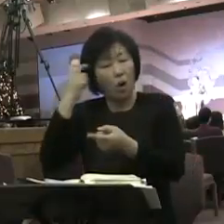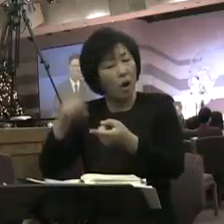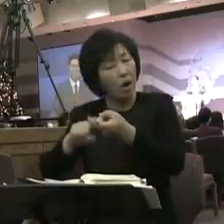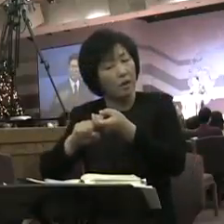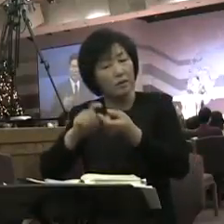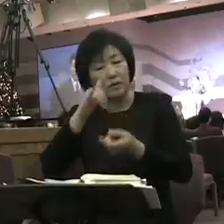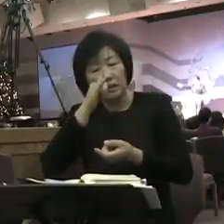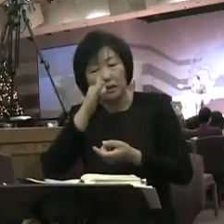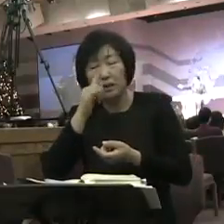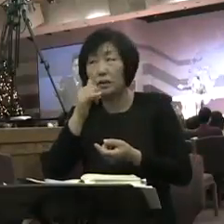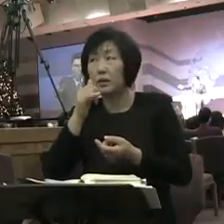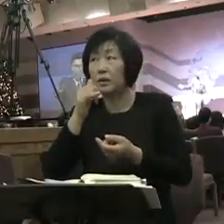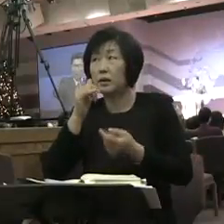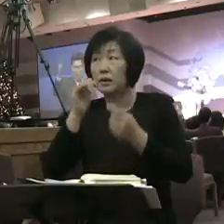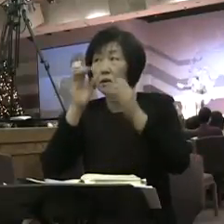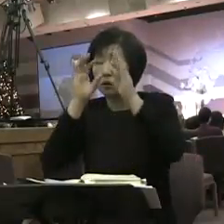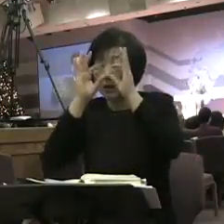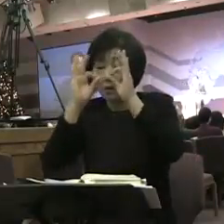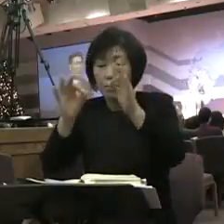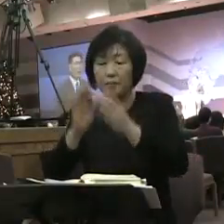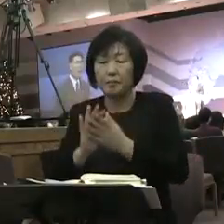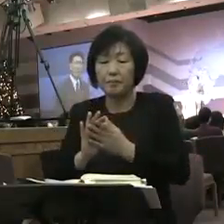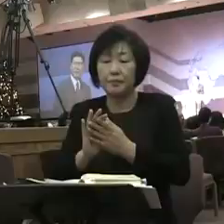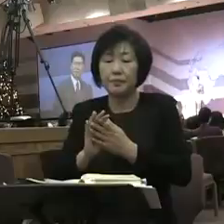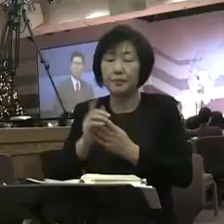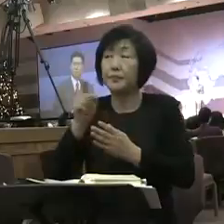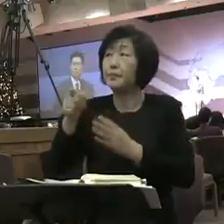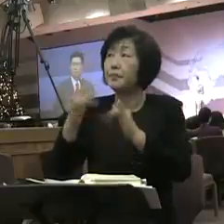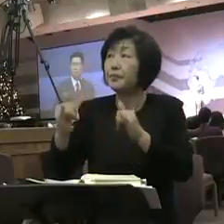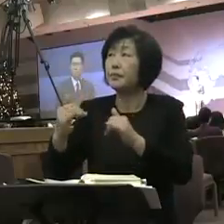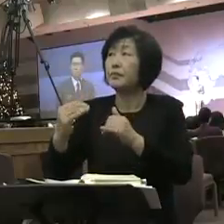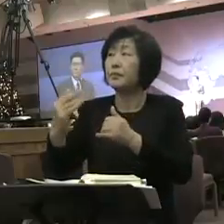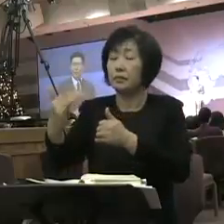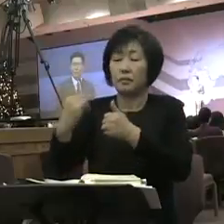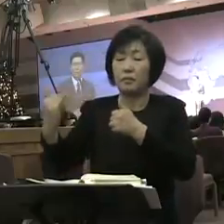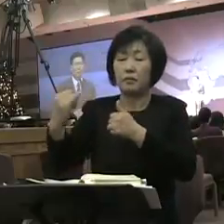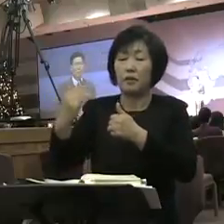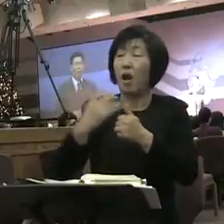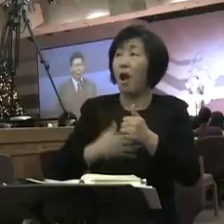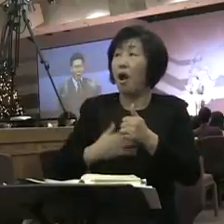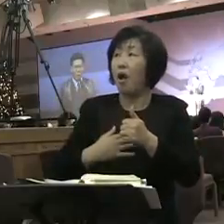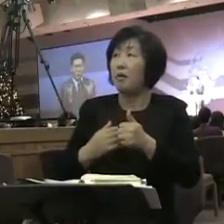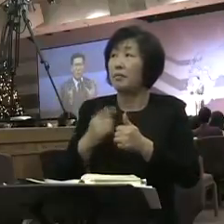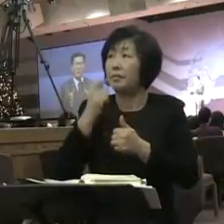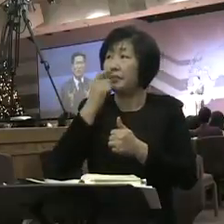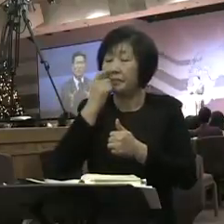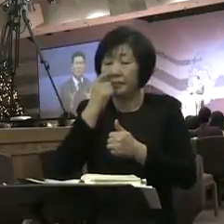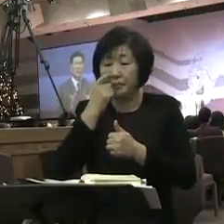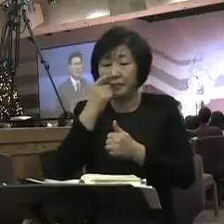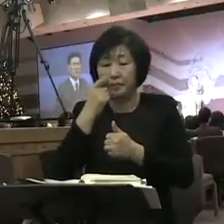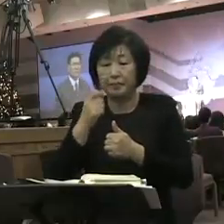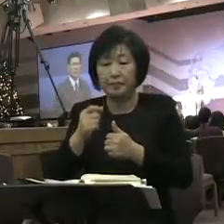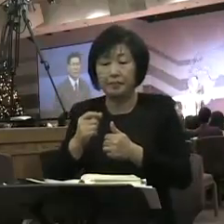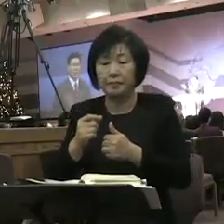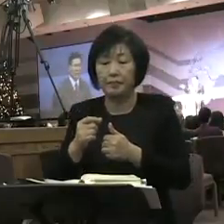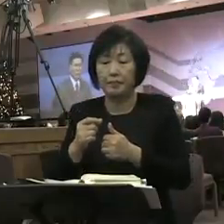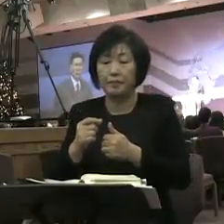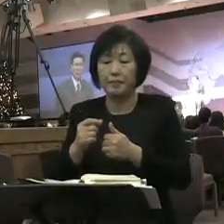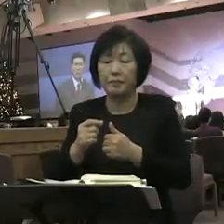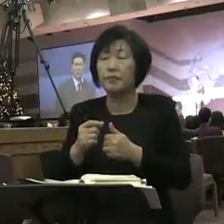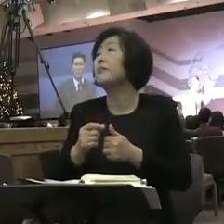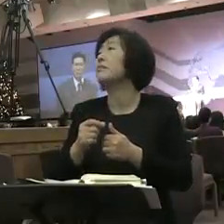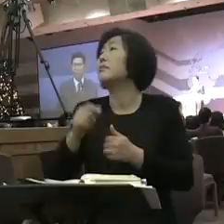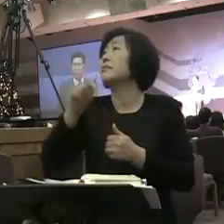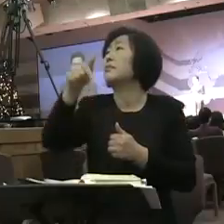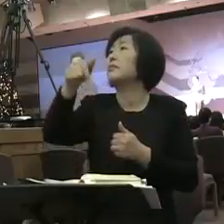들여다봐요. 때로는 제가 저 사람을 모르지만 저 사람은 저를 압니다. 여러분 어항 속에 들어있는 그런 그 삶, 이번에 이